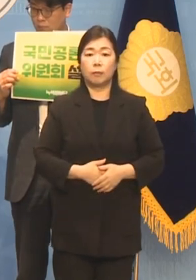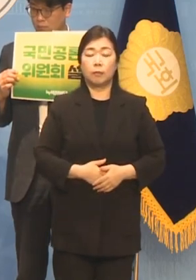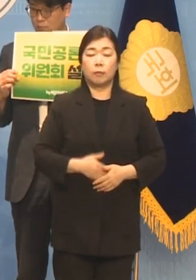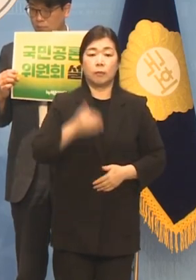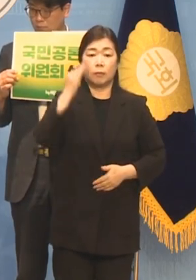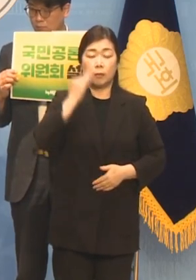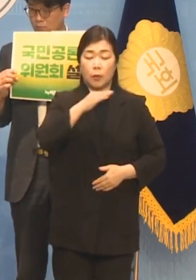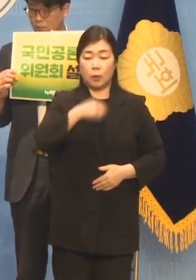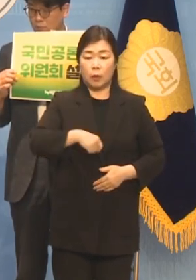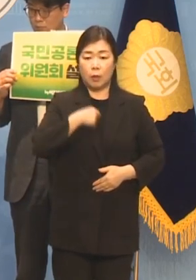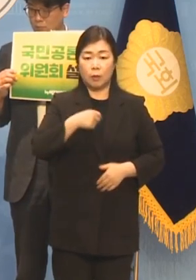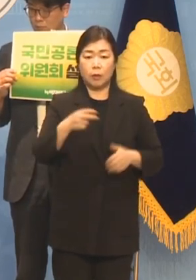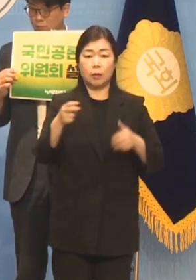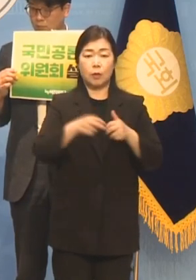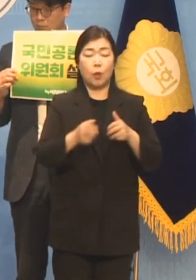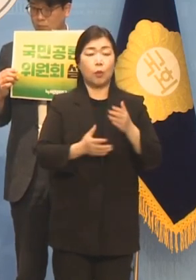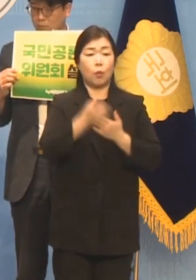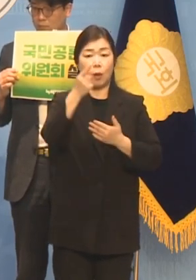녹색정의당 의료통합